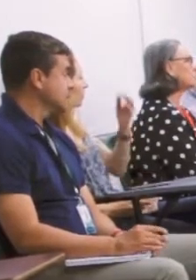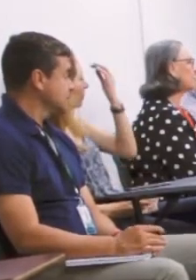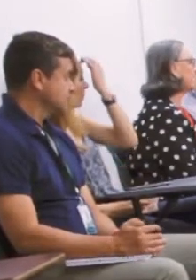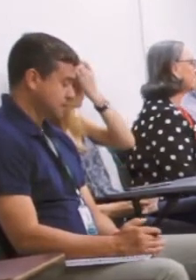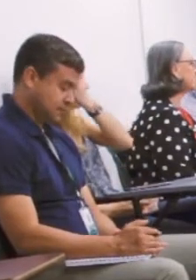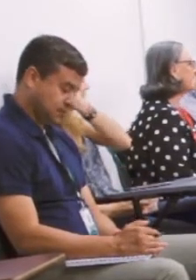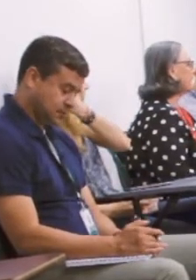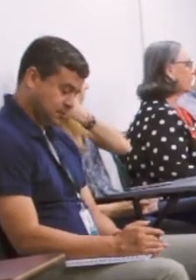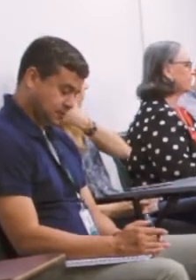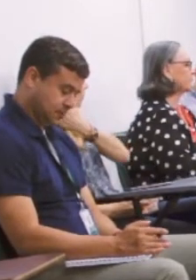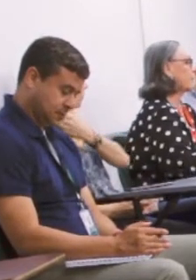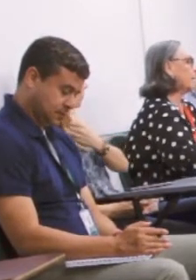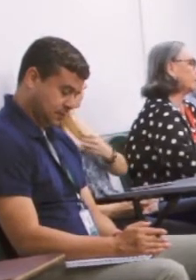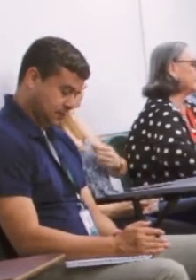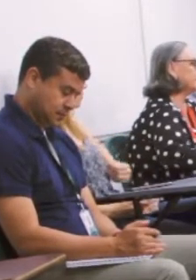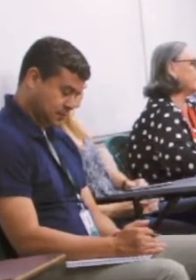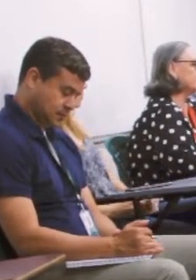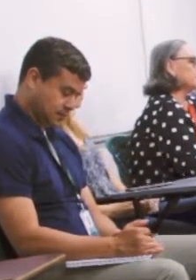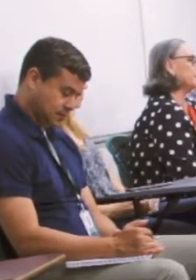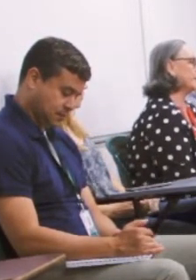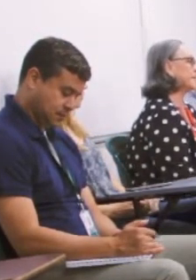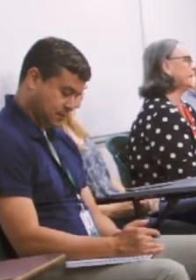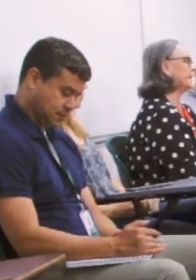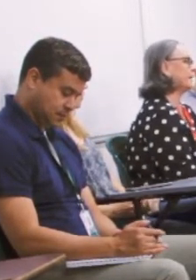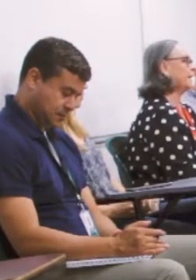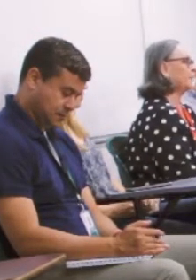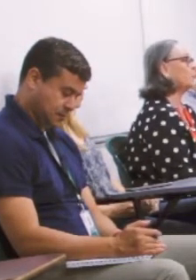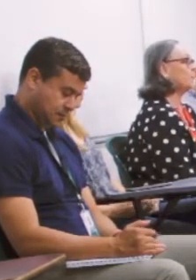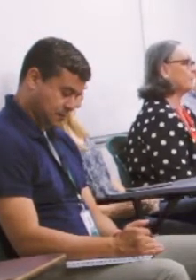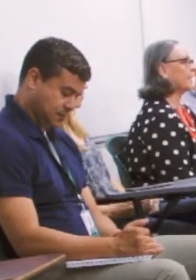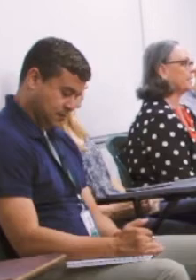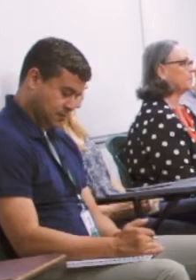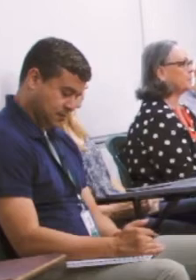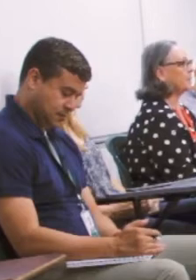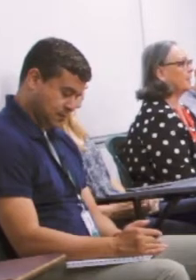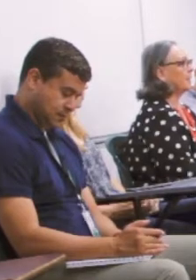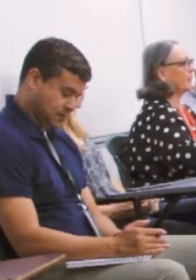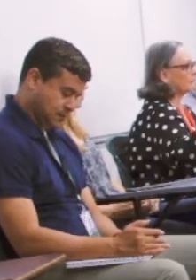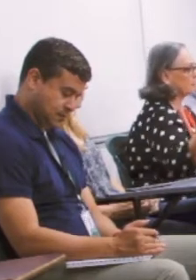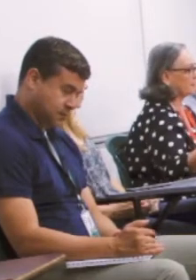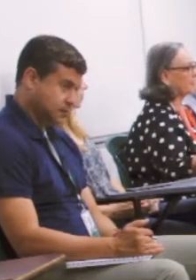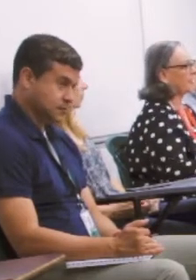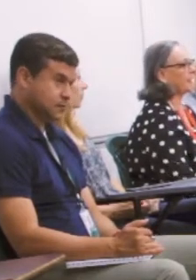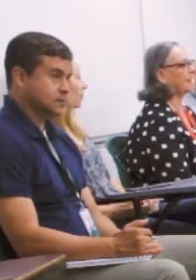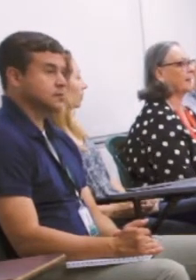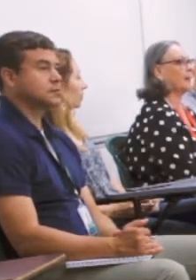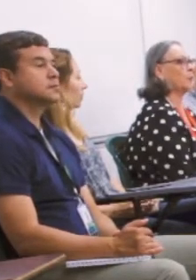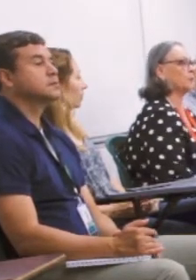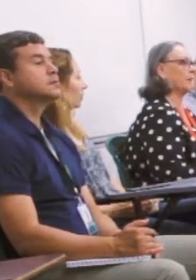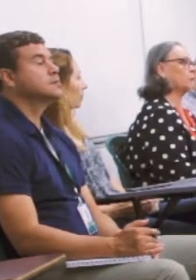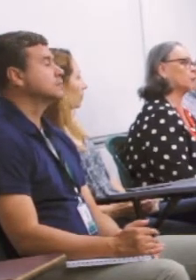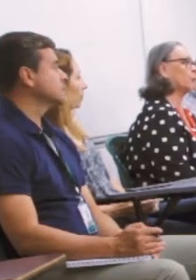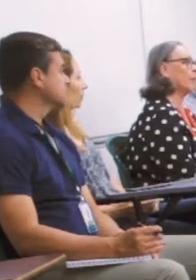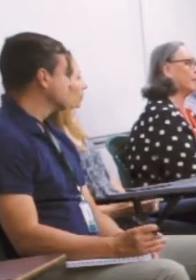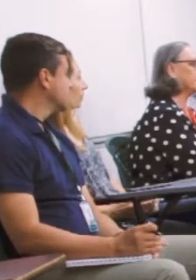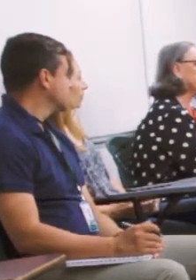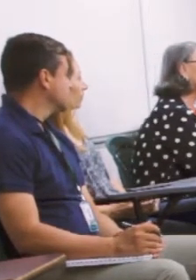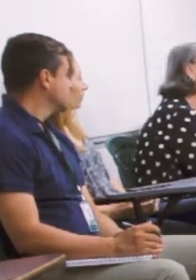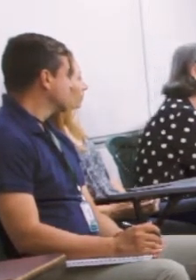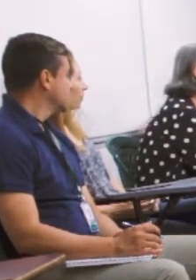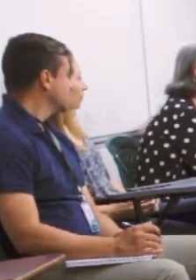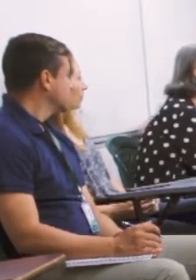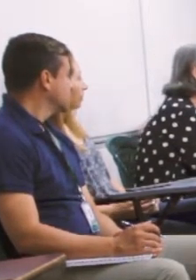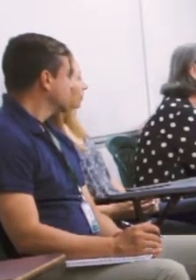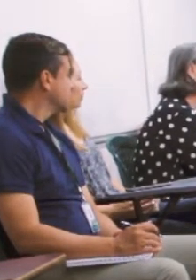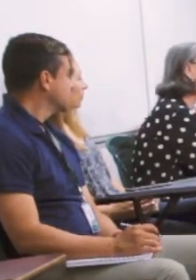de tutorías, por eso creo que en esta ronda va a salir quedando muy pequeño, vamos a tener que encontrar otro lugar